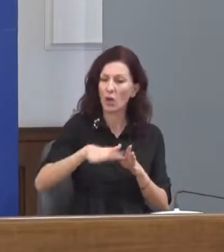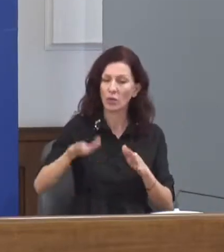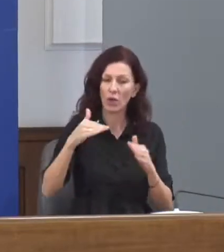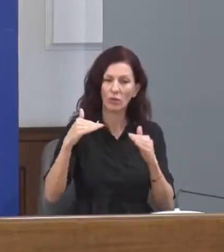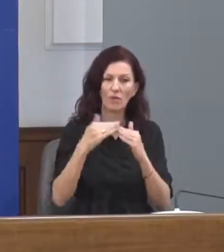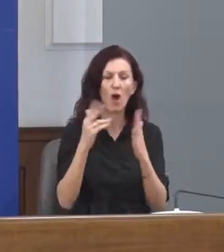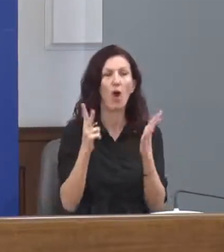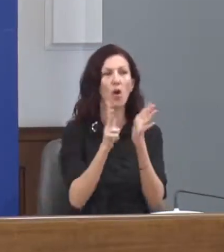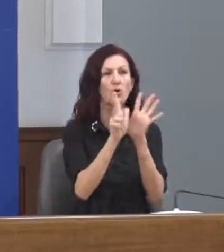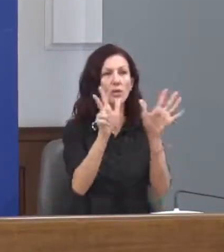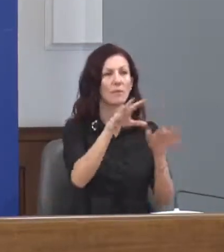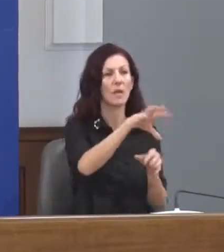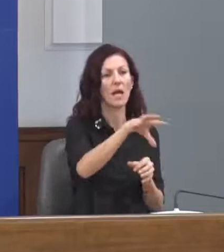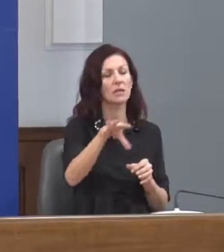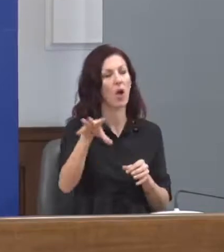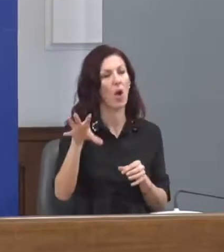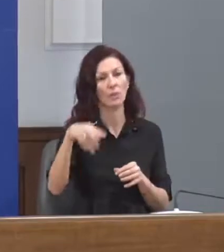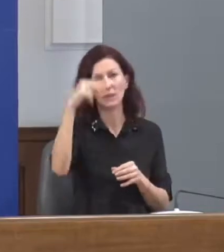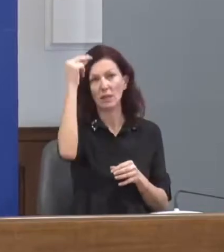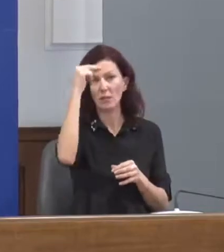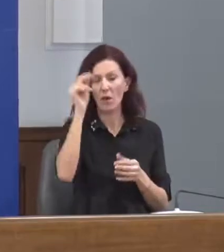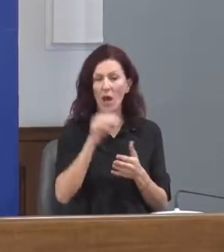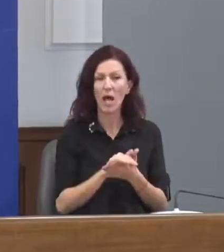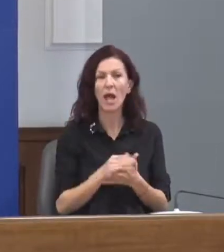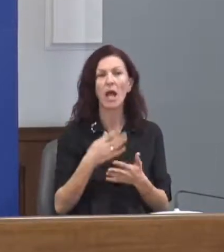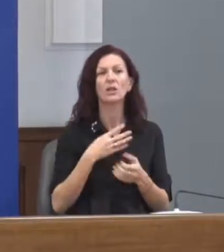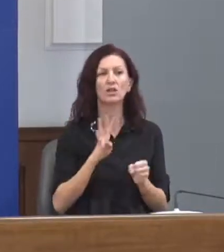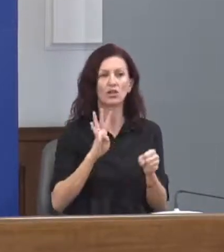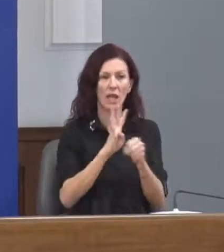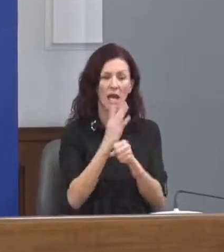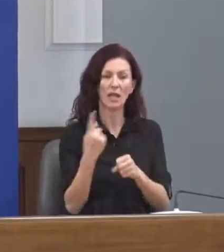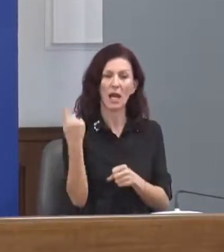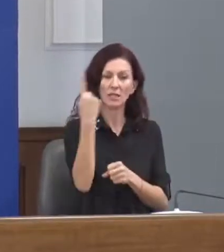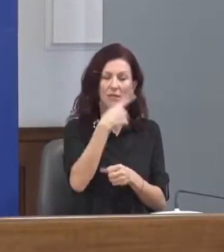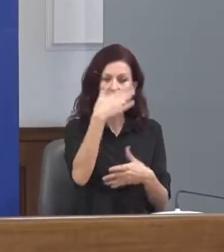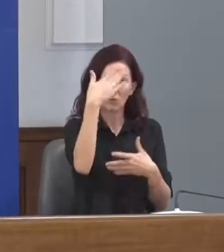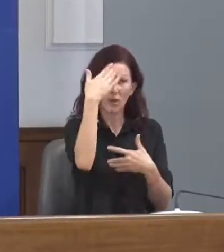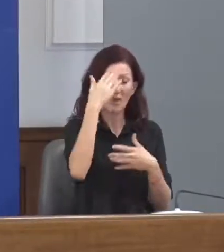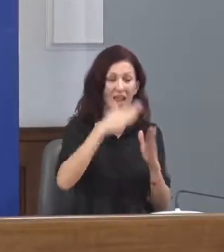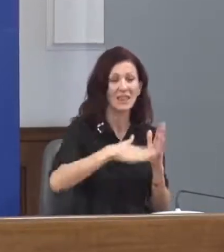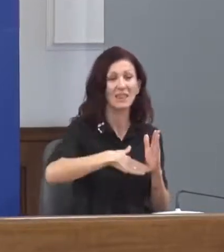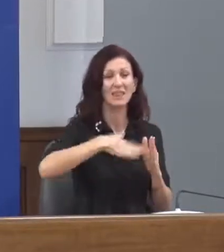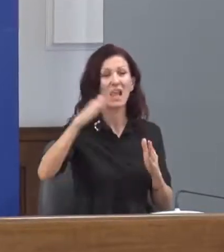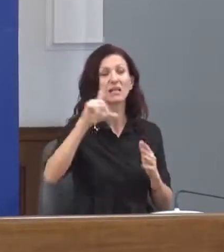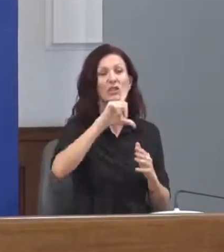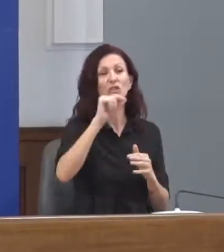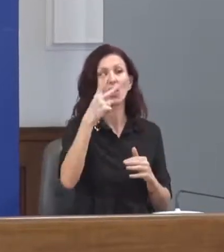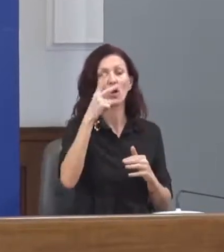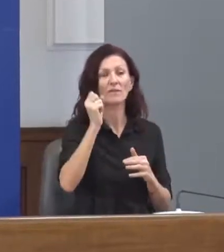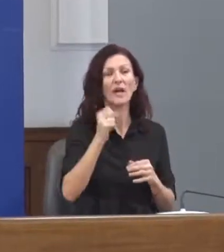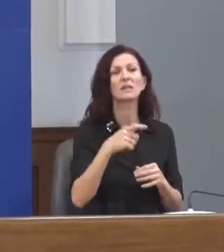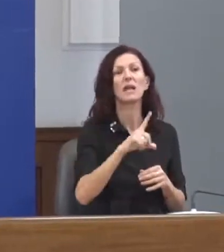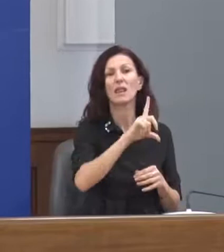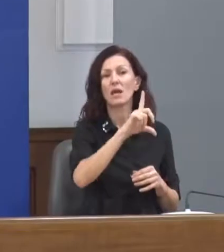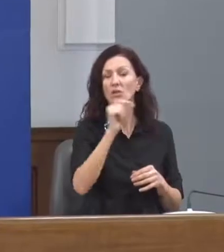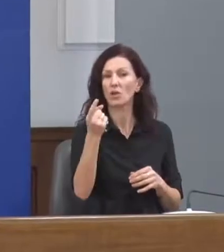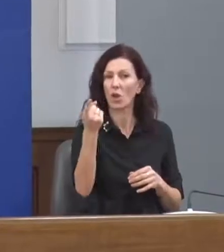на страната е регистрирана 14-дневна заболеваемост над 120 на 100 хиляди, а в други 5